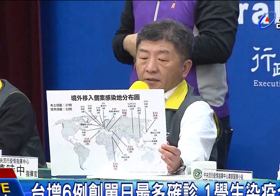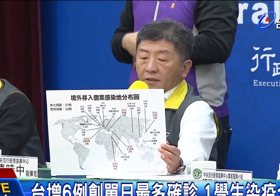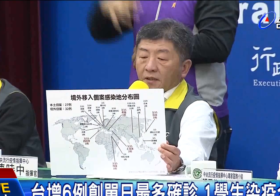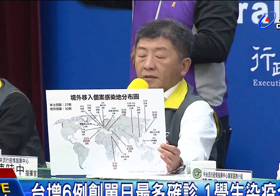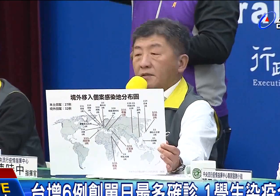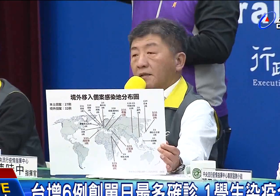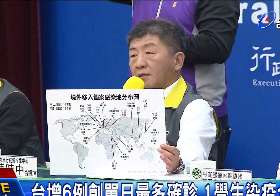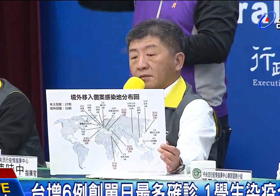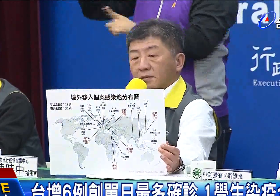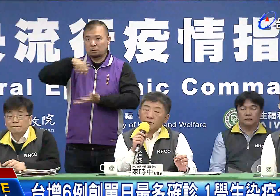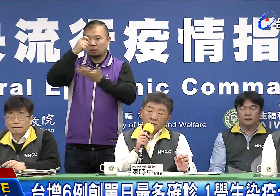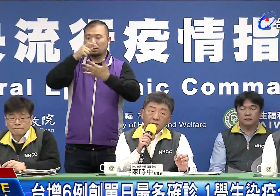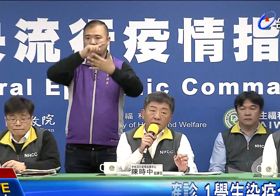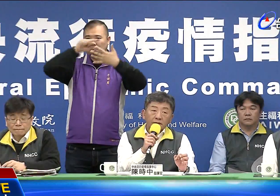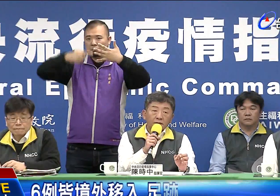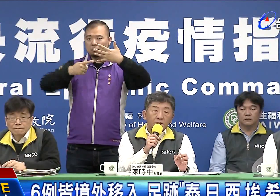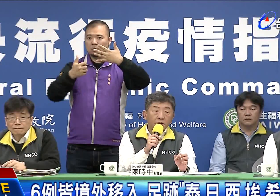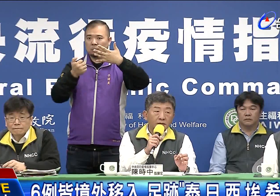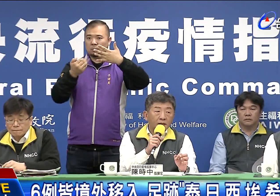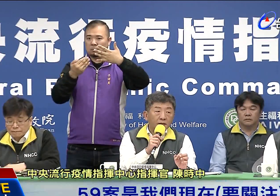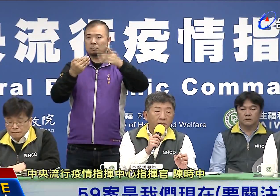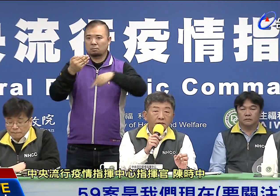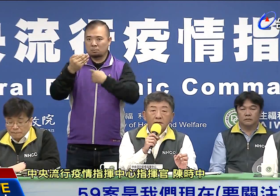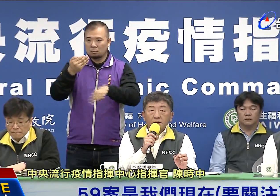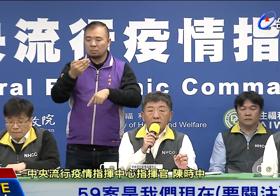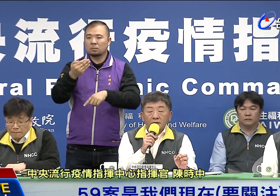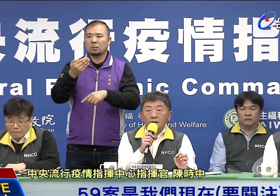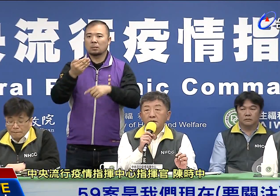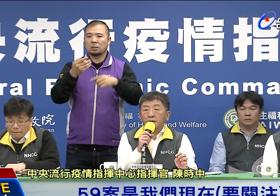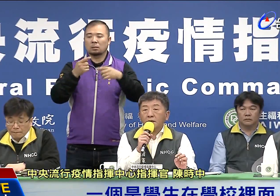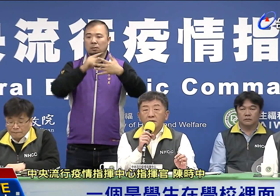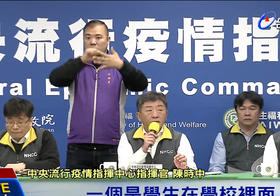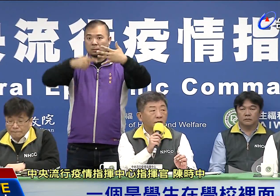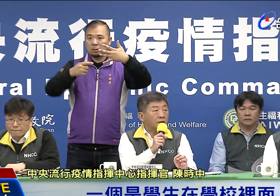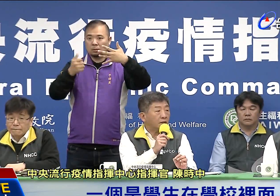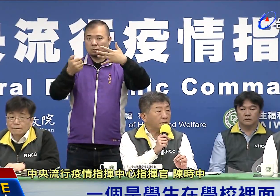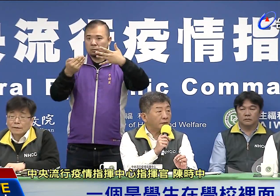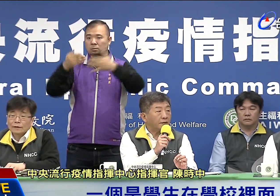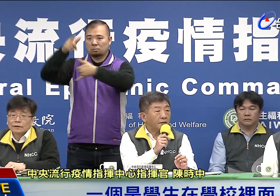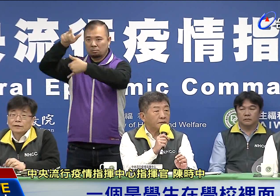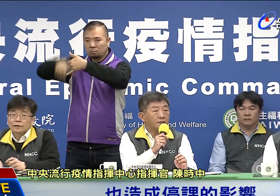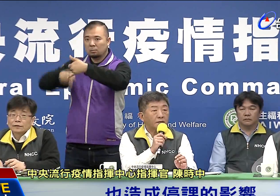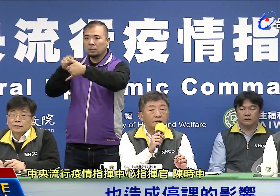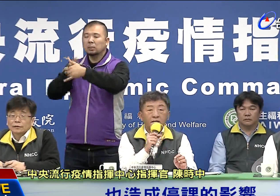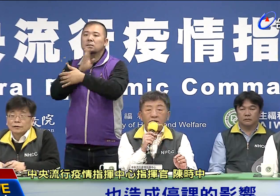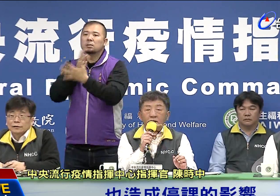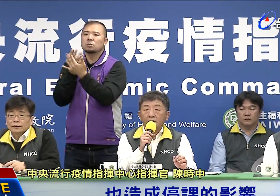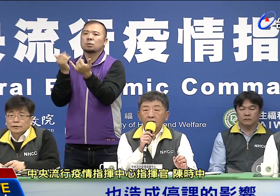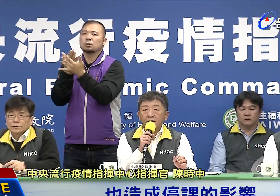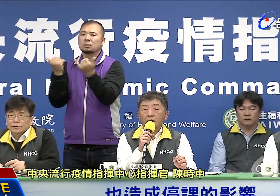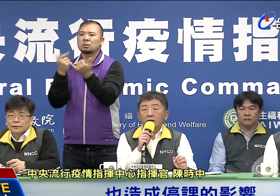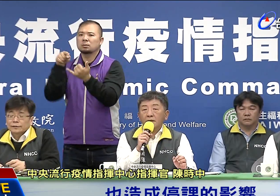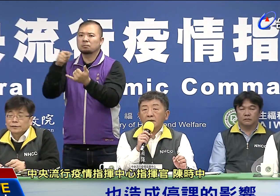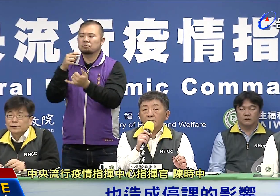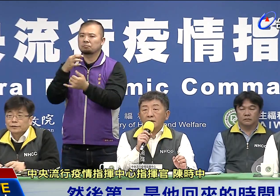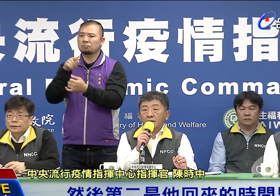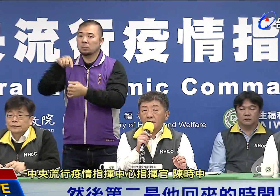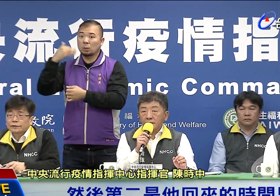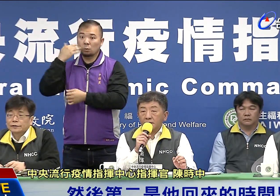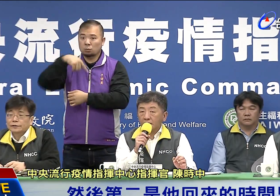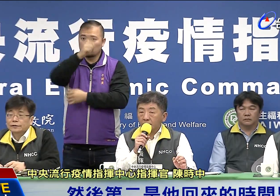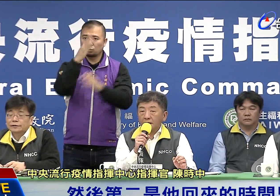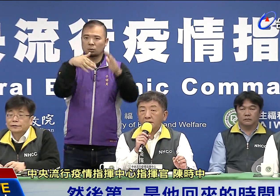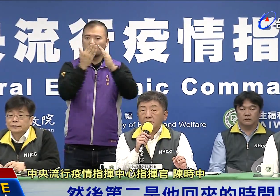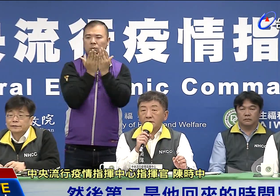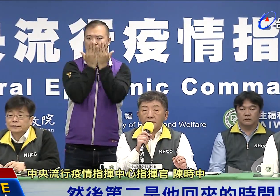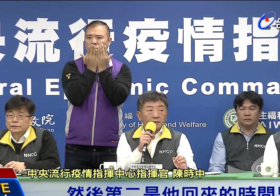日本、欧洲跟埃及。 59案是我们现在一个是学生在学校里面也造成停课的影响，然后第